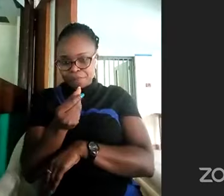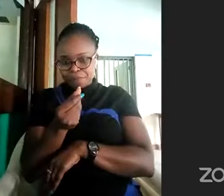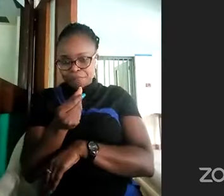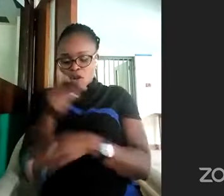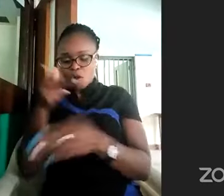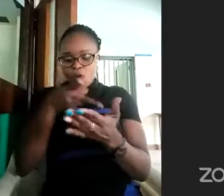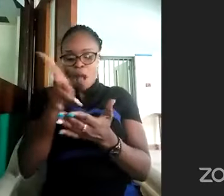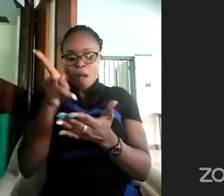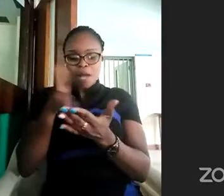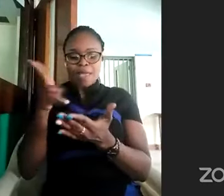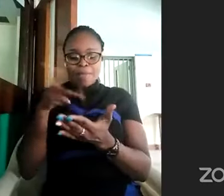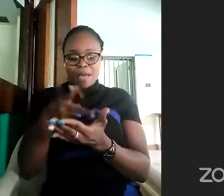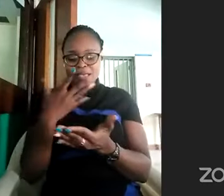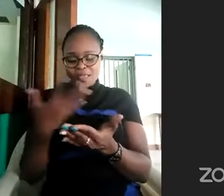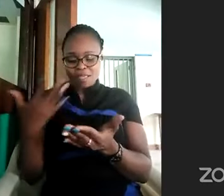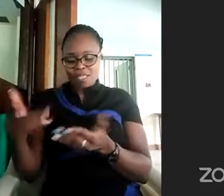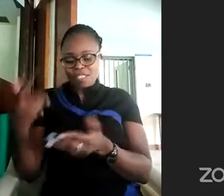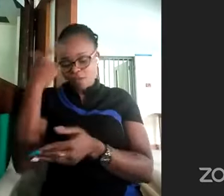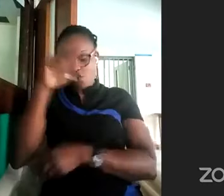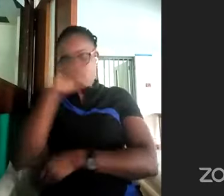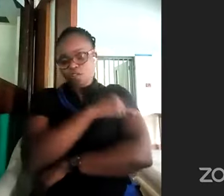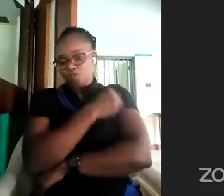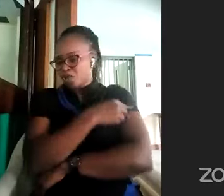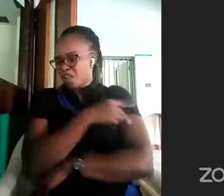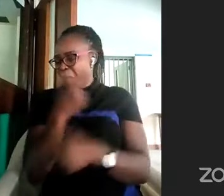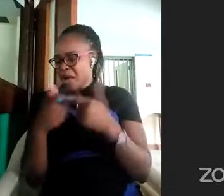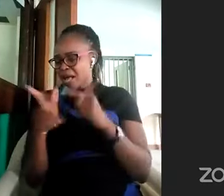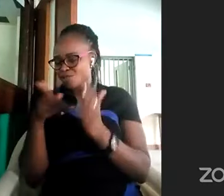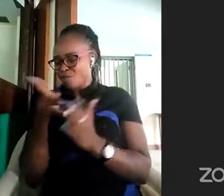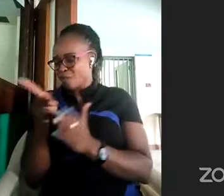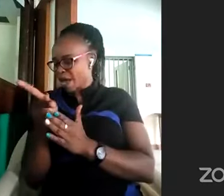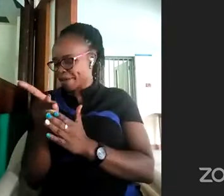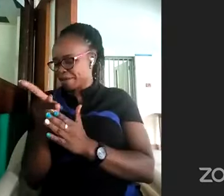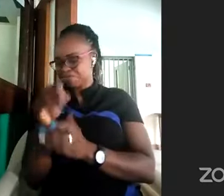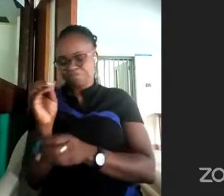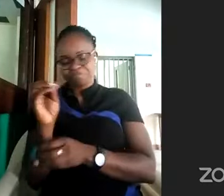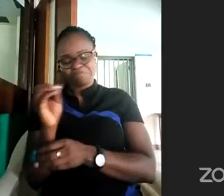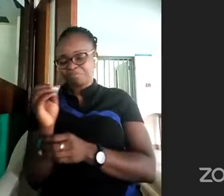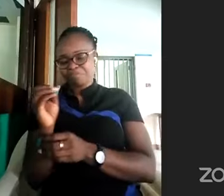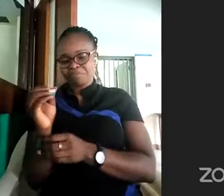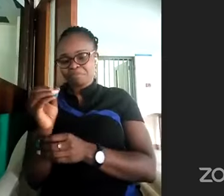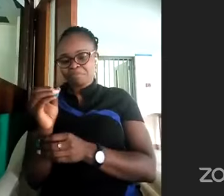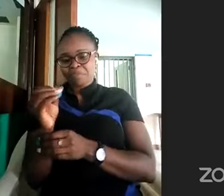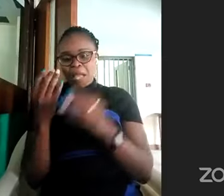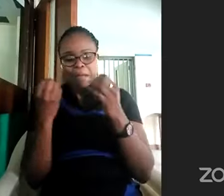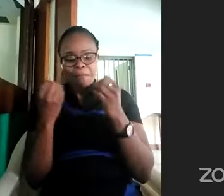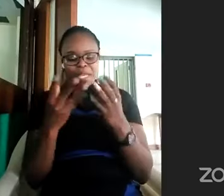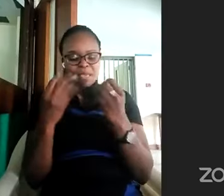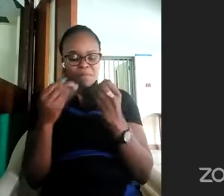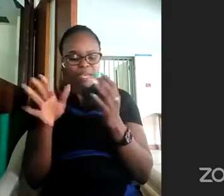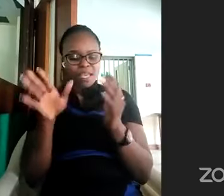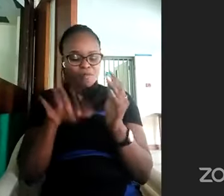Wamama wengi walemavu wanazalia chini. Mimi ningeonelea hivi, wangekuwa